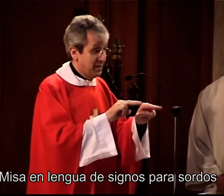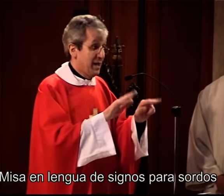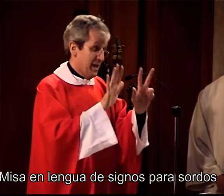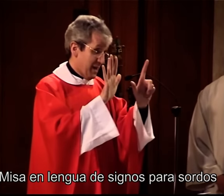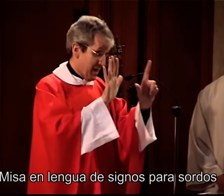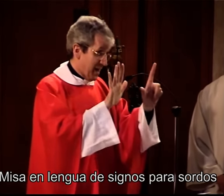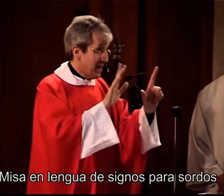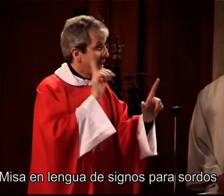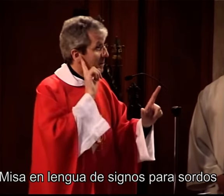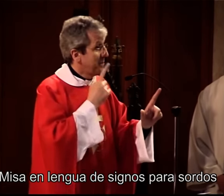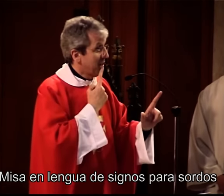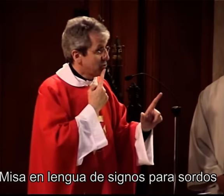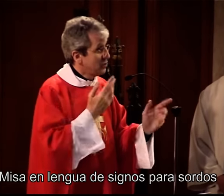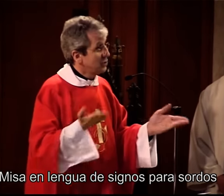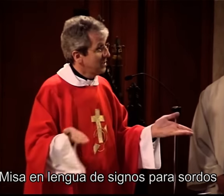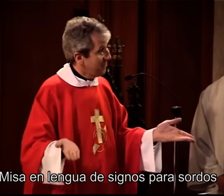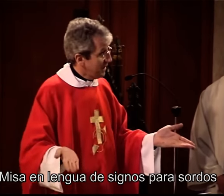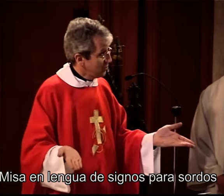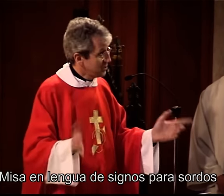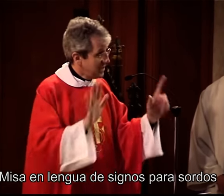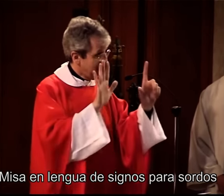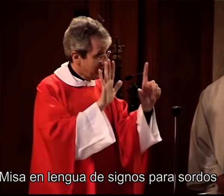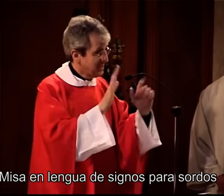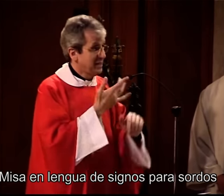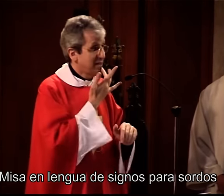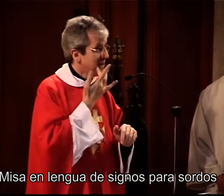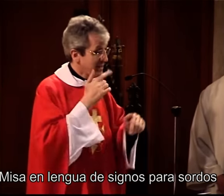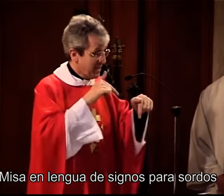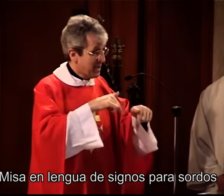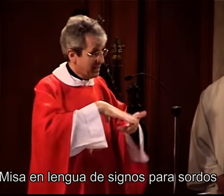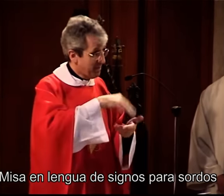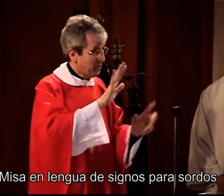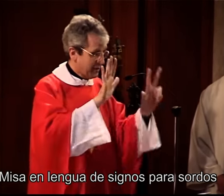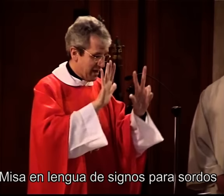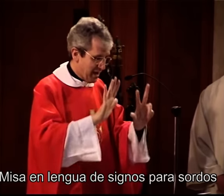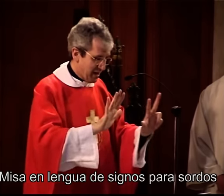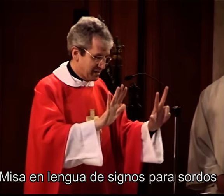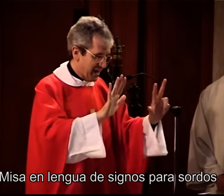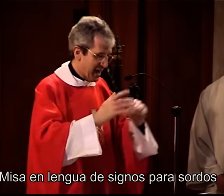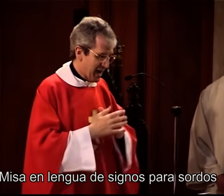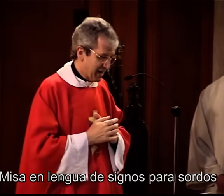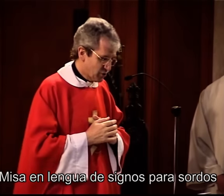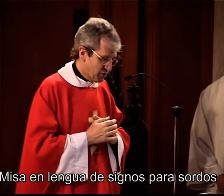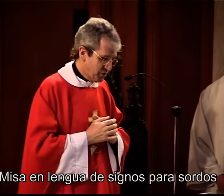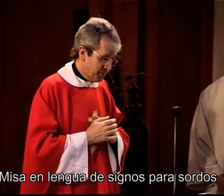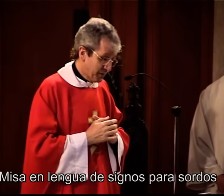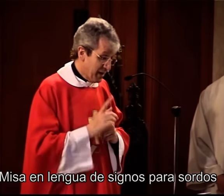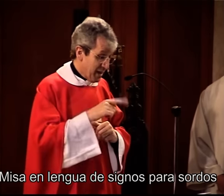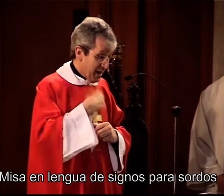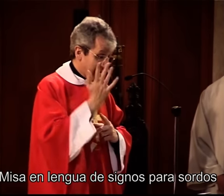jueves, para los sordos en la Milagrosa, a las 7 de la tarde, aquí en la parroquia será a las